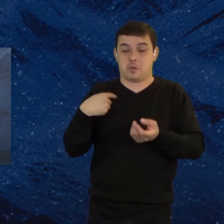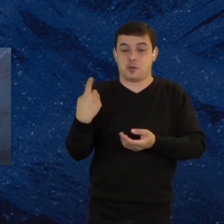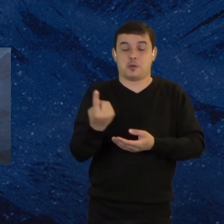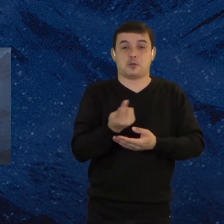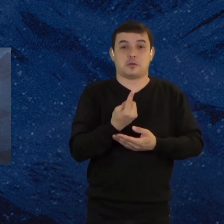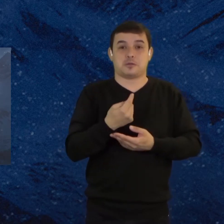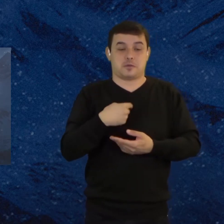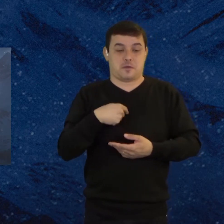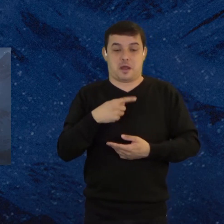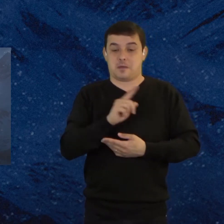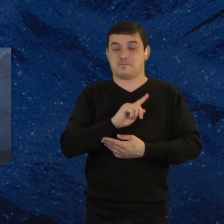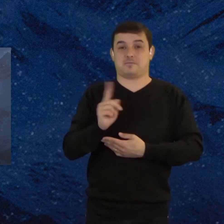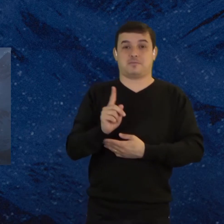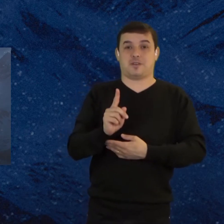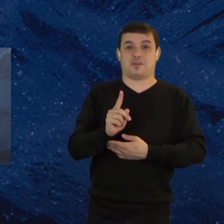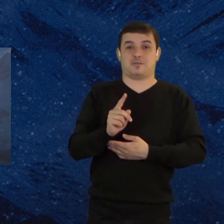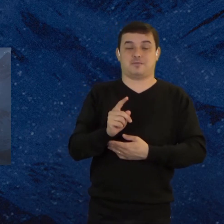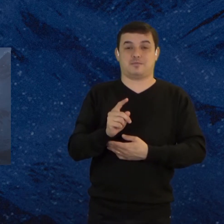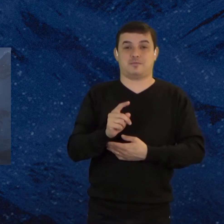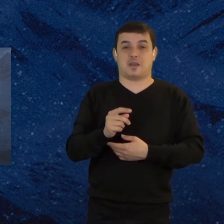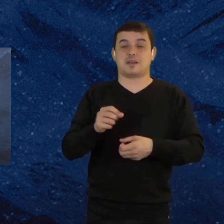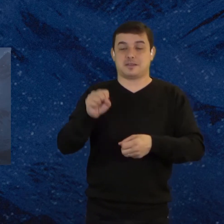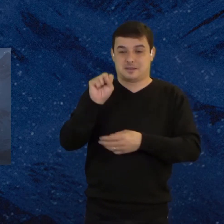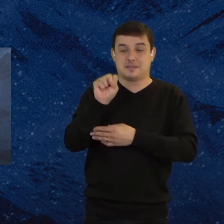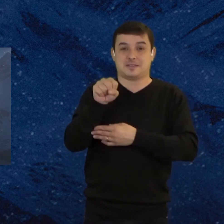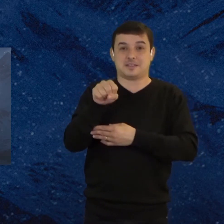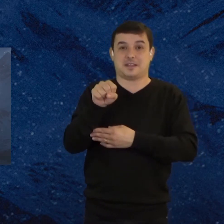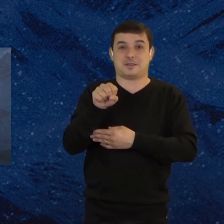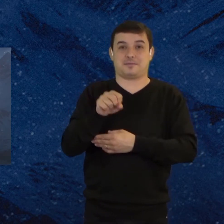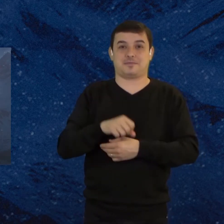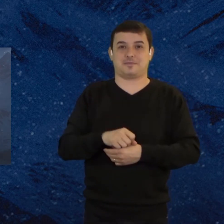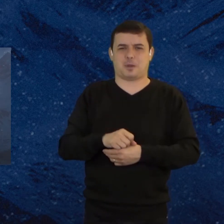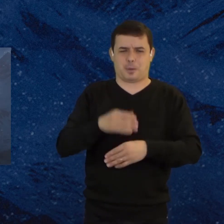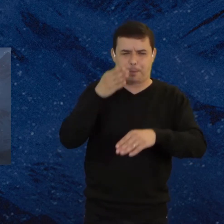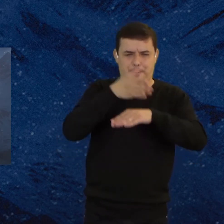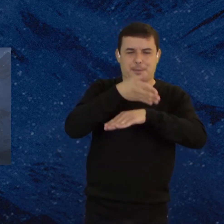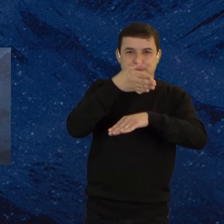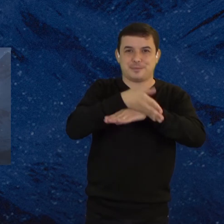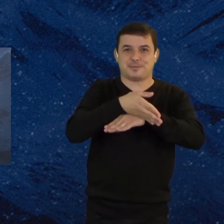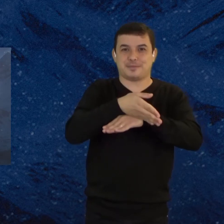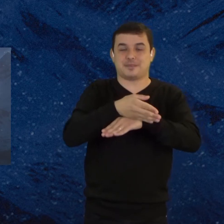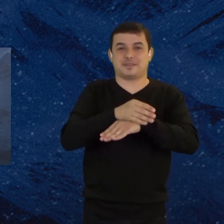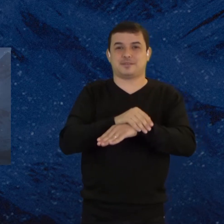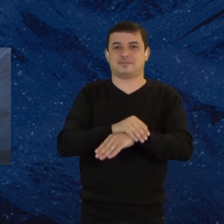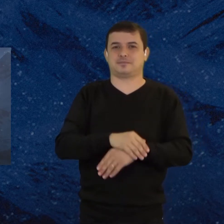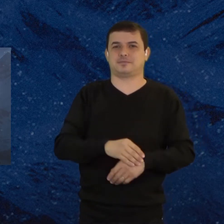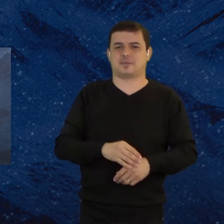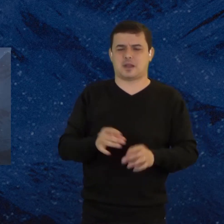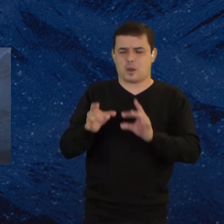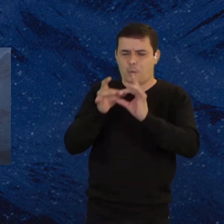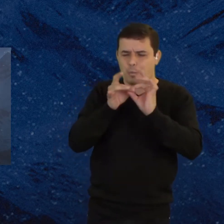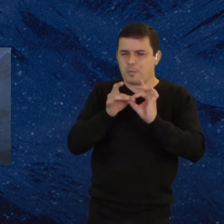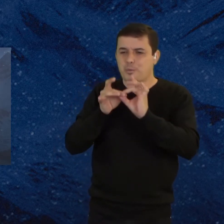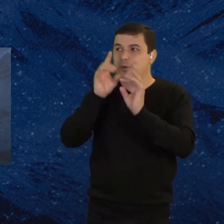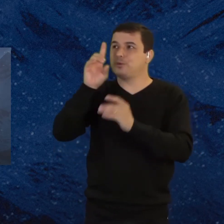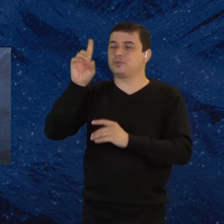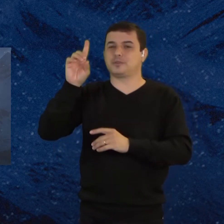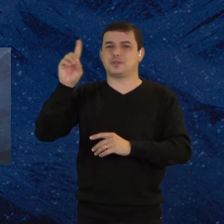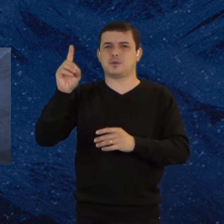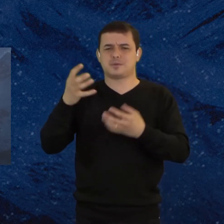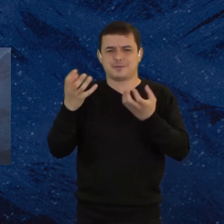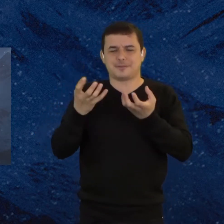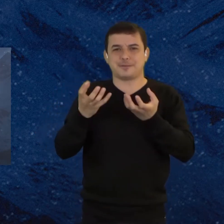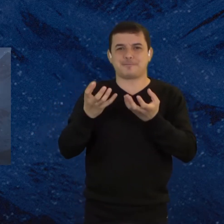nós para dizer não? Eu e você precisamos dizer hoje à noite, sim, Senhor. Eu preciso desse ambiente, eu quero esse